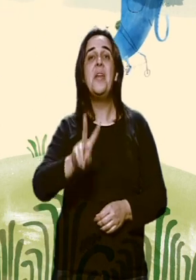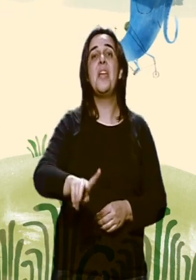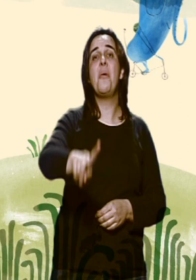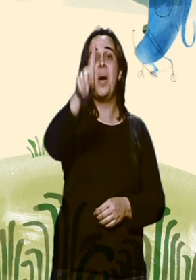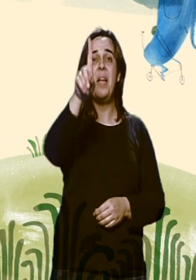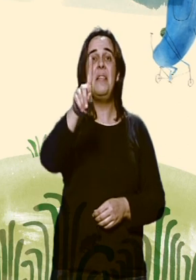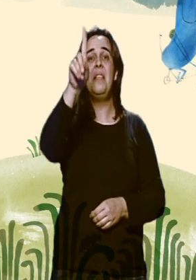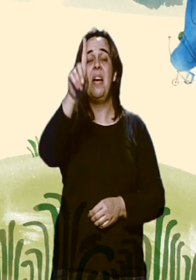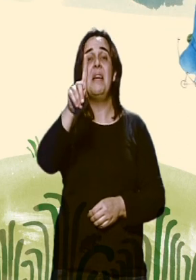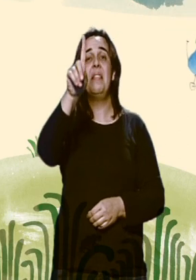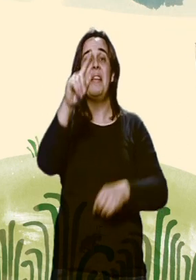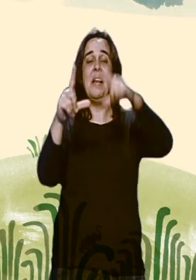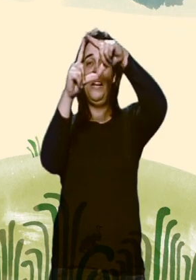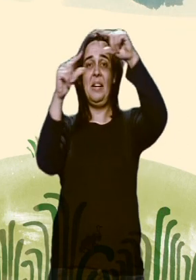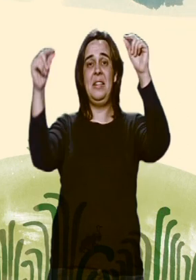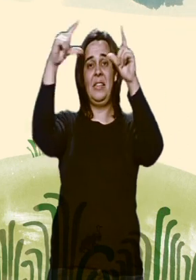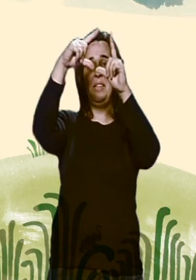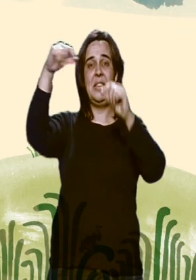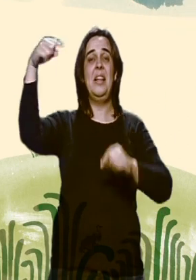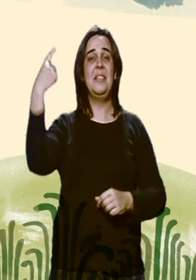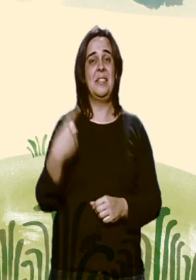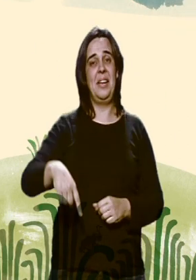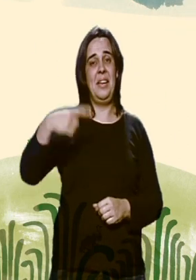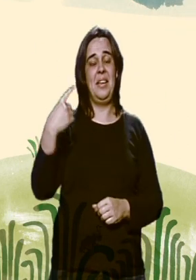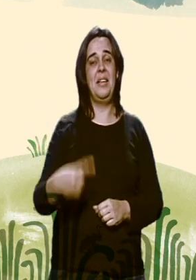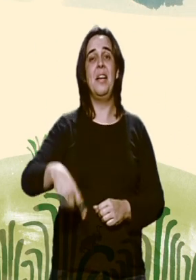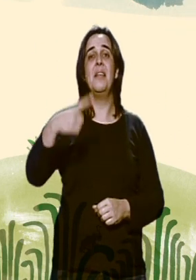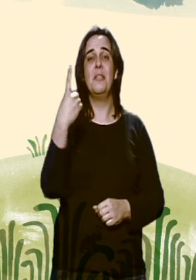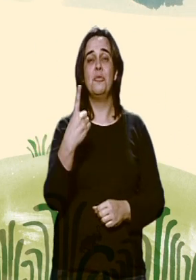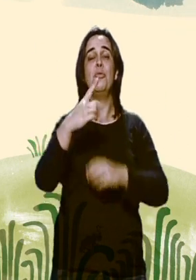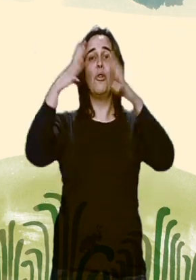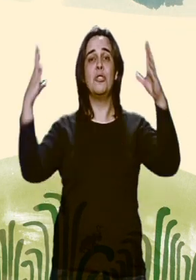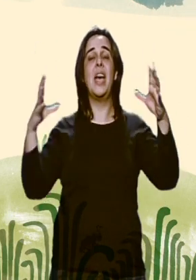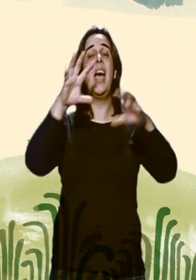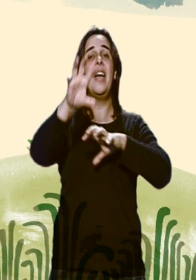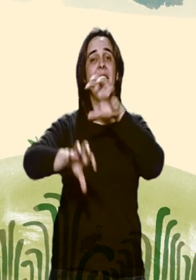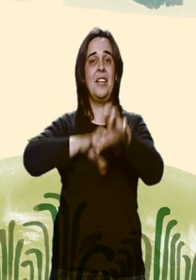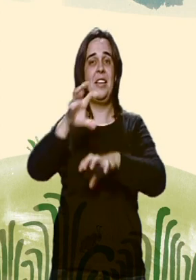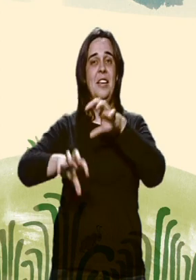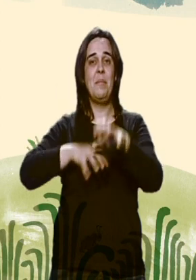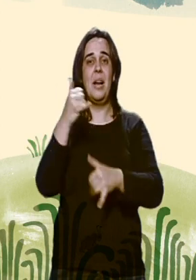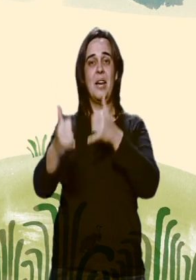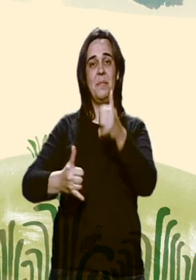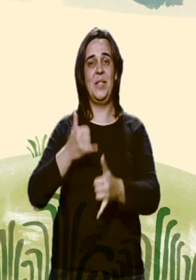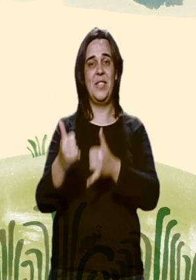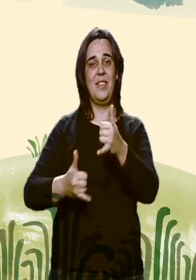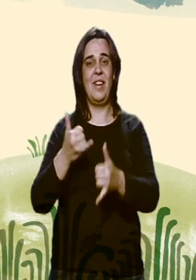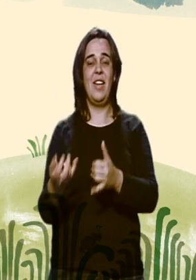Mireu allà dalt en els estels que hi ha. És un gros animal que en